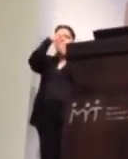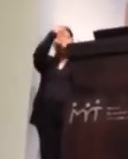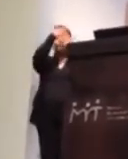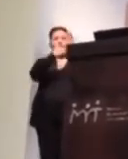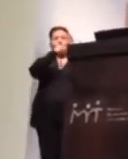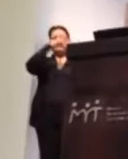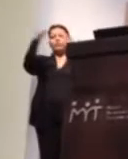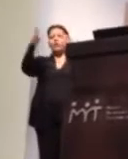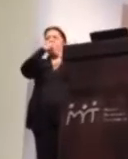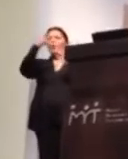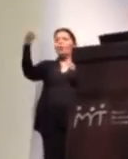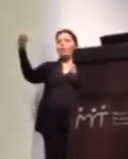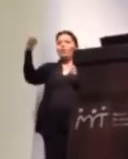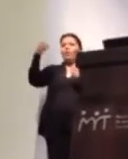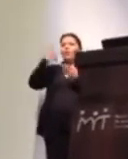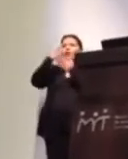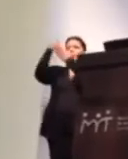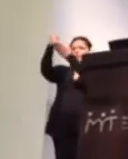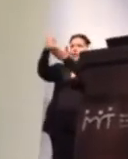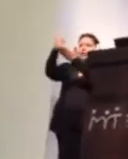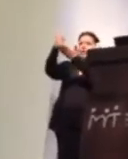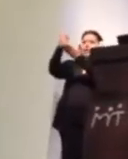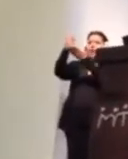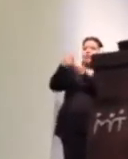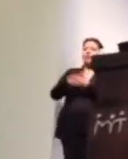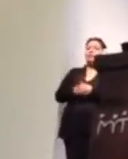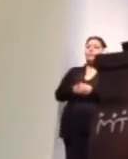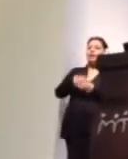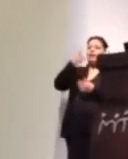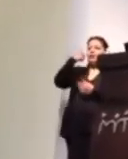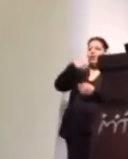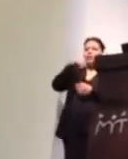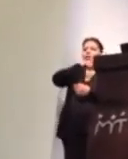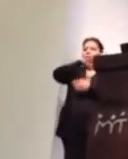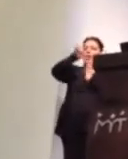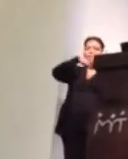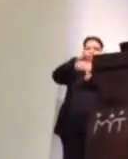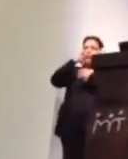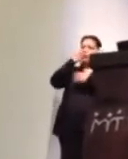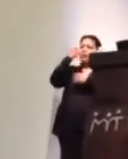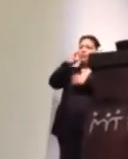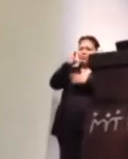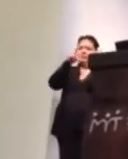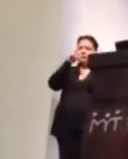fácil que les puede ayudar, no únicamente para el TDAH, sino para todos sus alumnos.